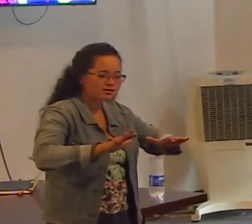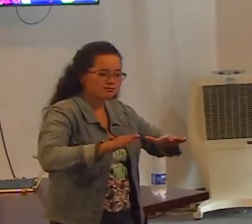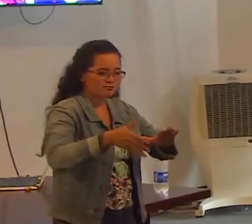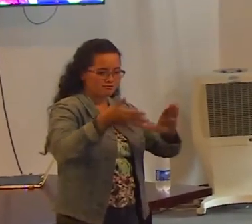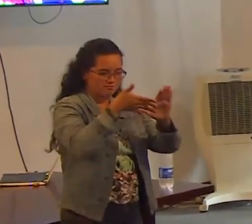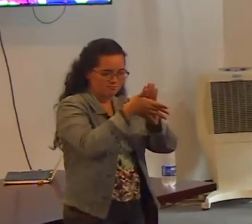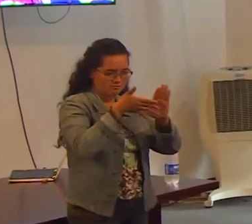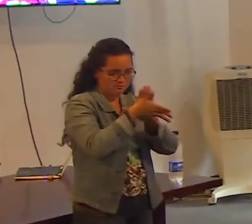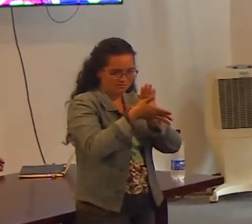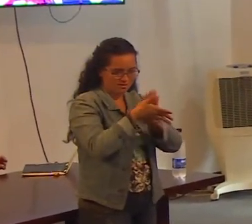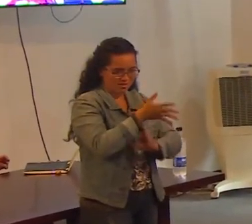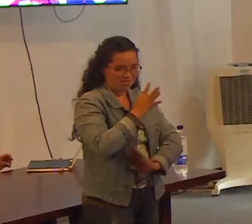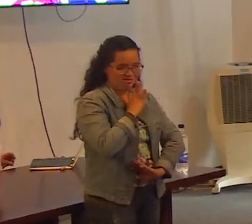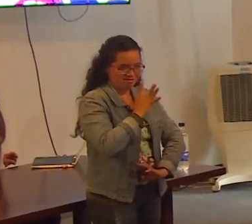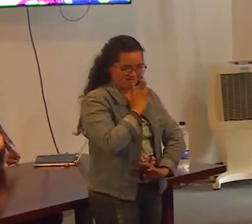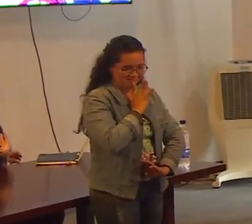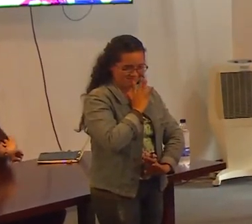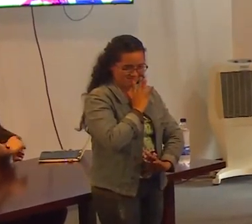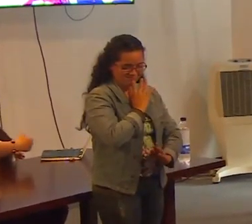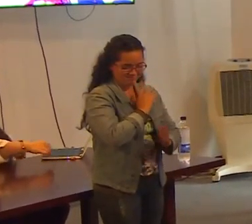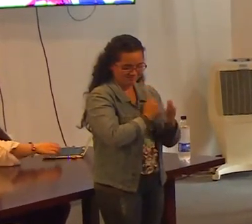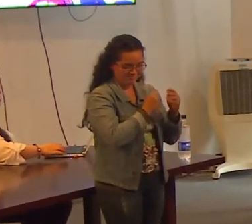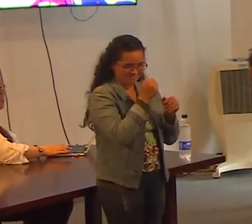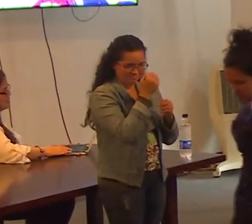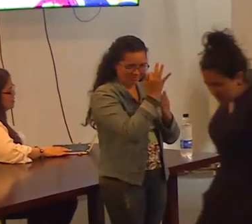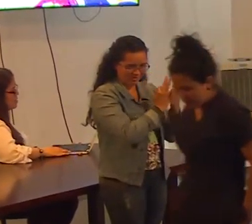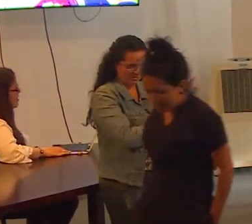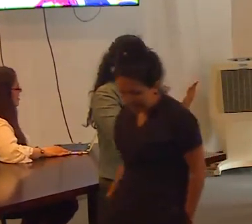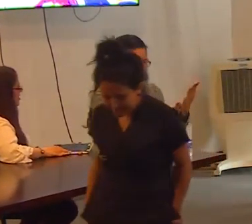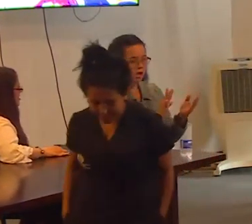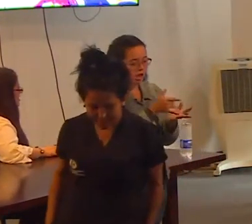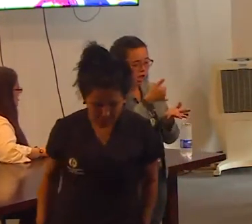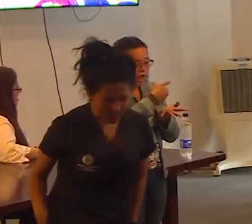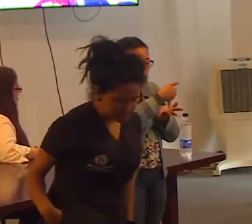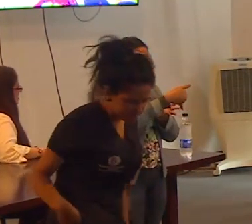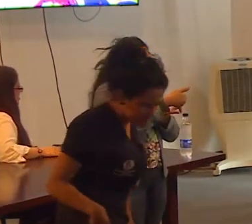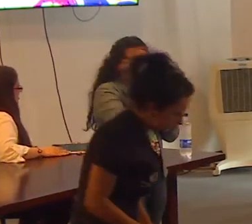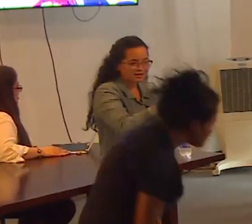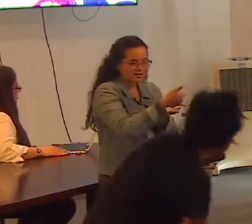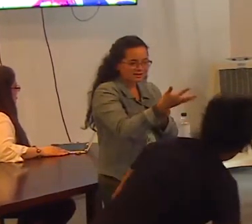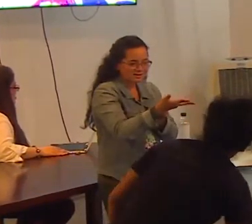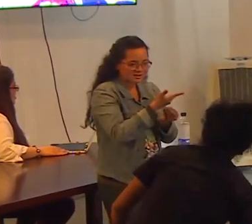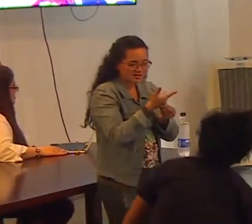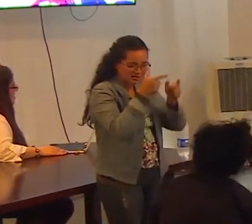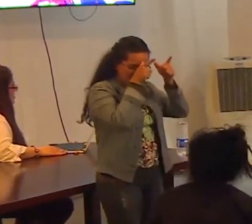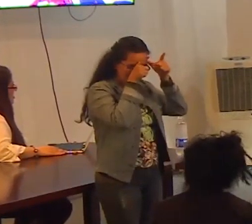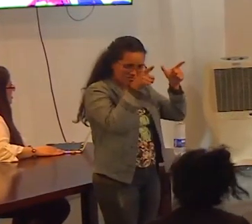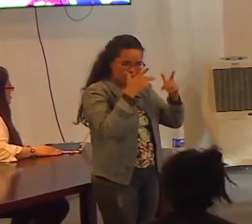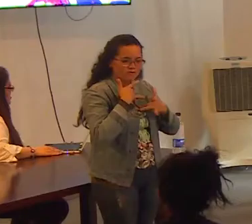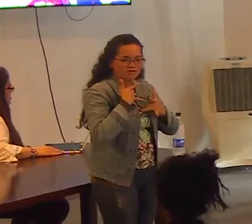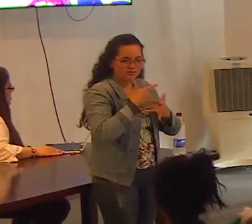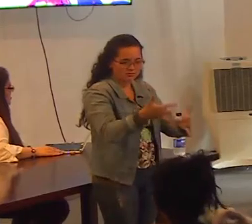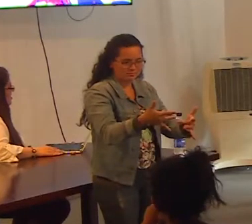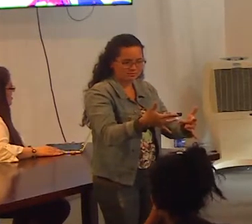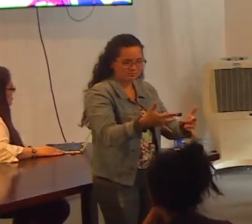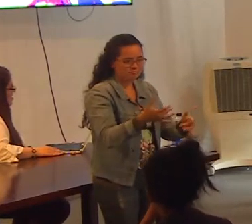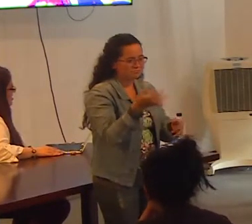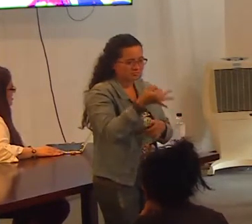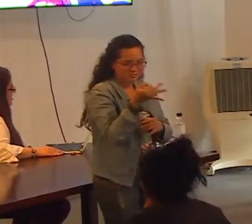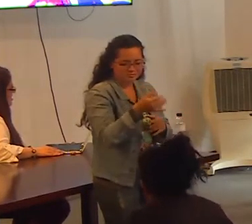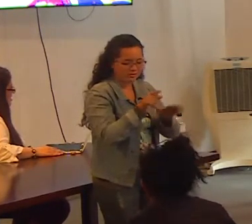socialización. Pues realmente es un espacio que la línea de artes y lenguajes nos ofrece diario, pues en cada uno de